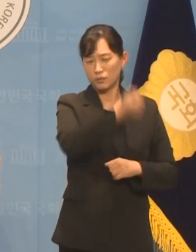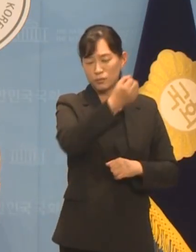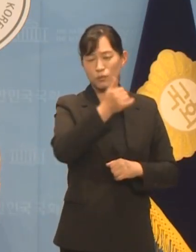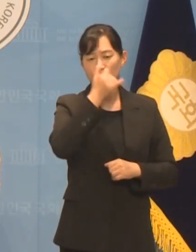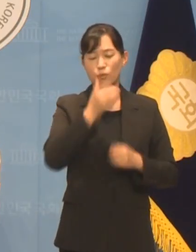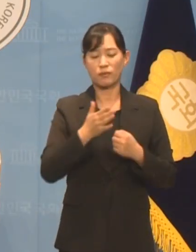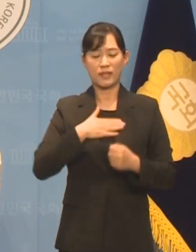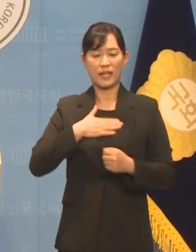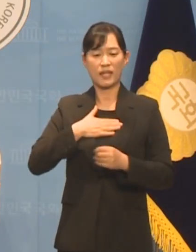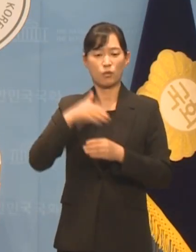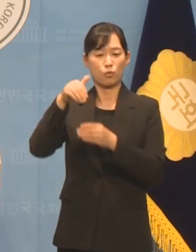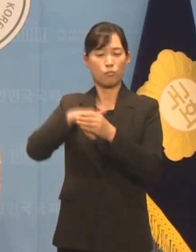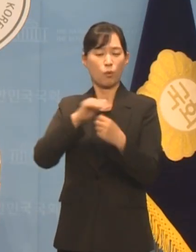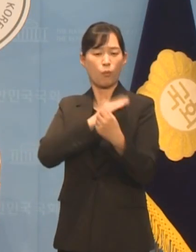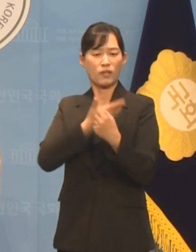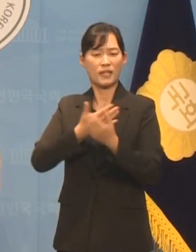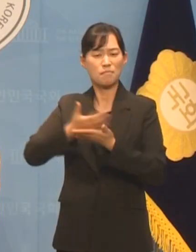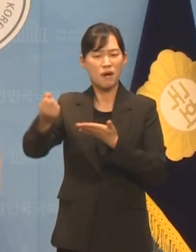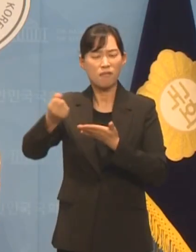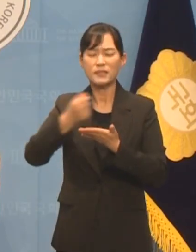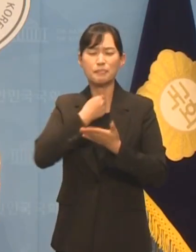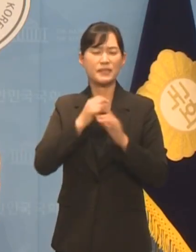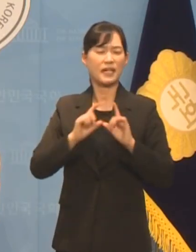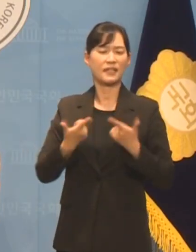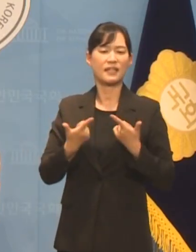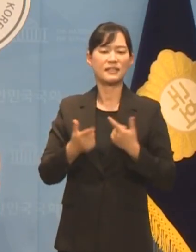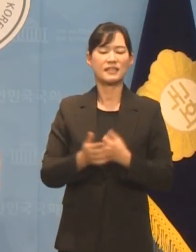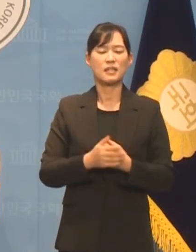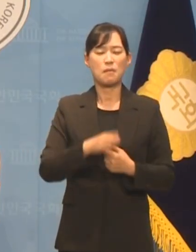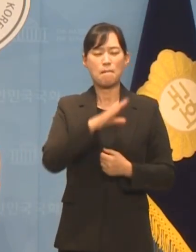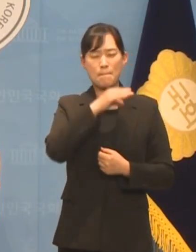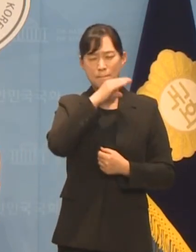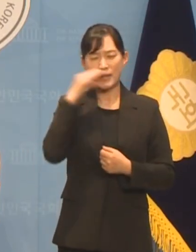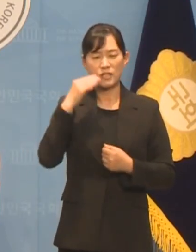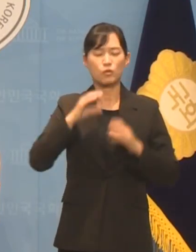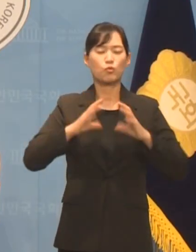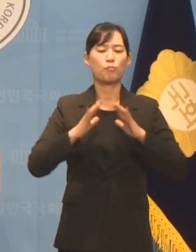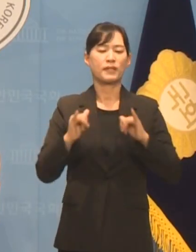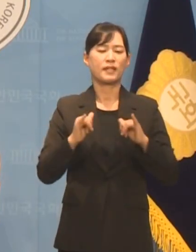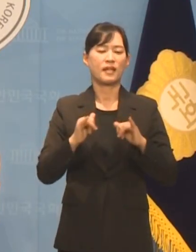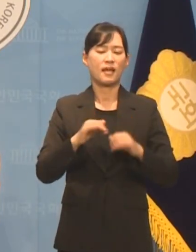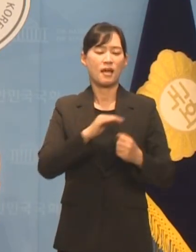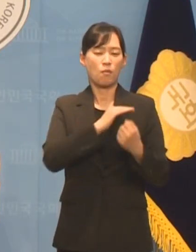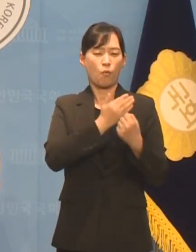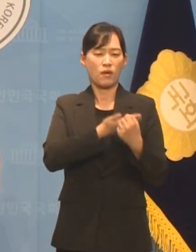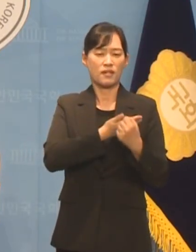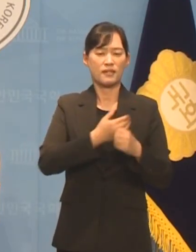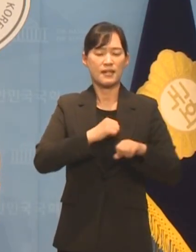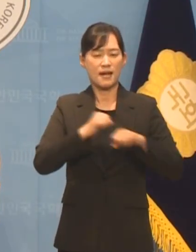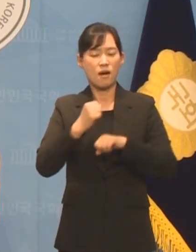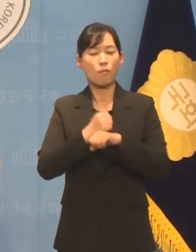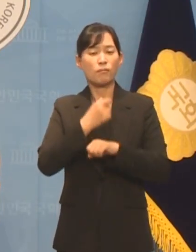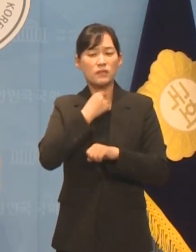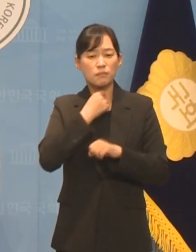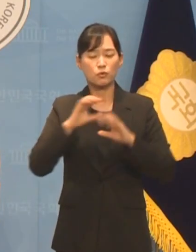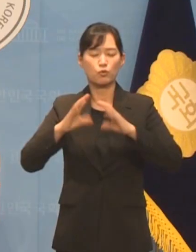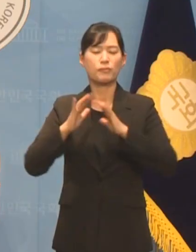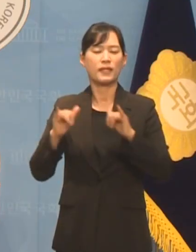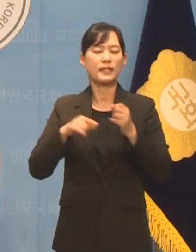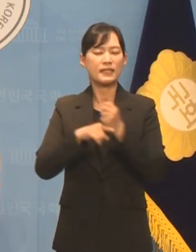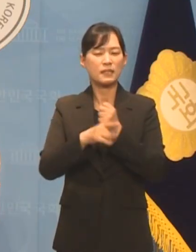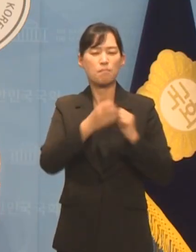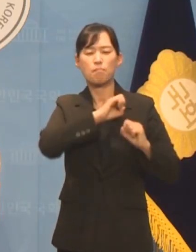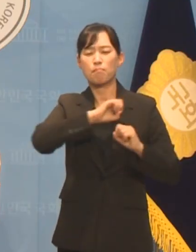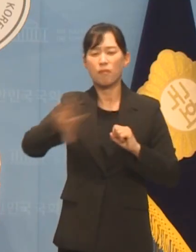내 투표권을 도둑맞고 싶지 않다는 정당한 국민의 주권 행사를 희망하는 모든 국민들의 뜻을